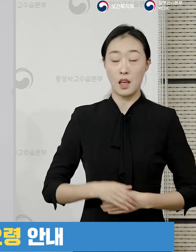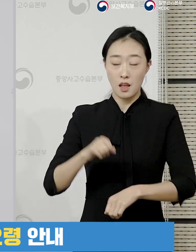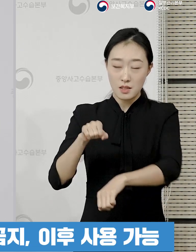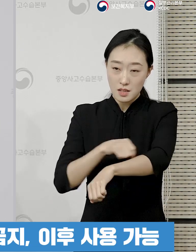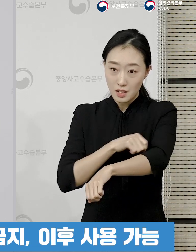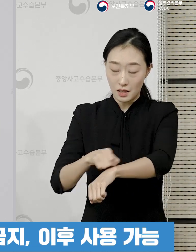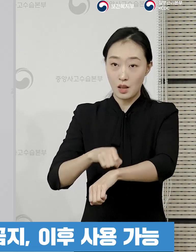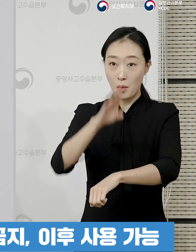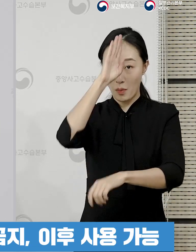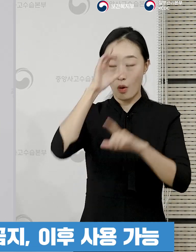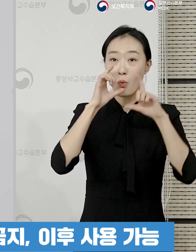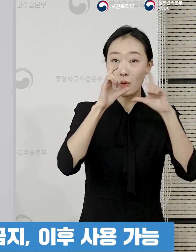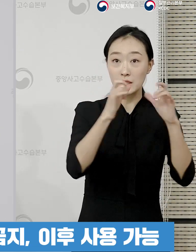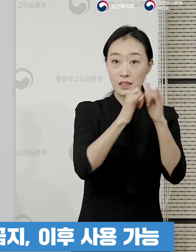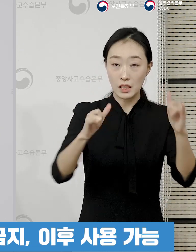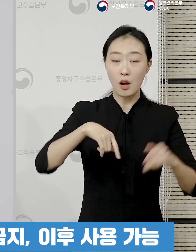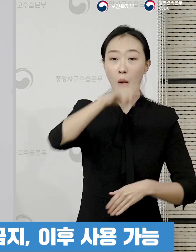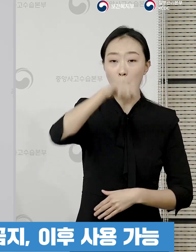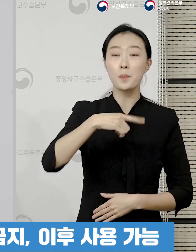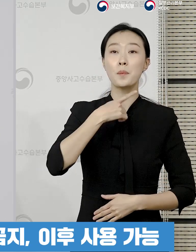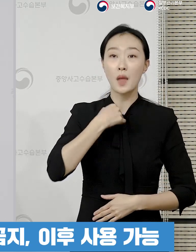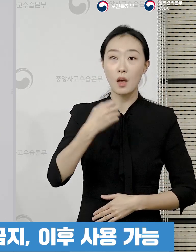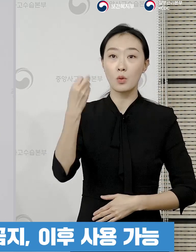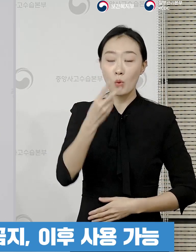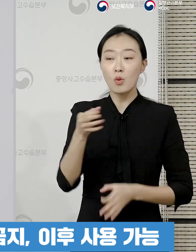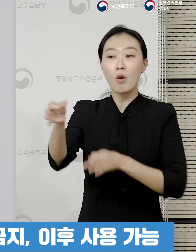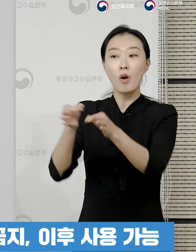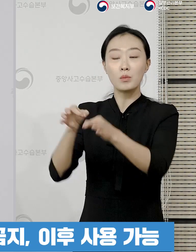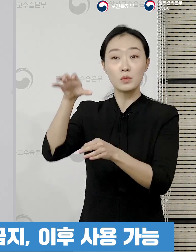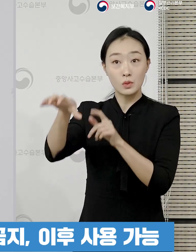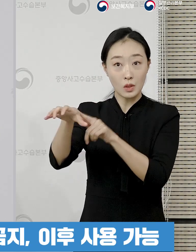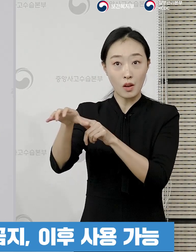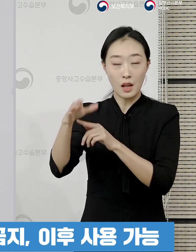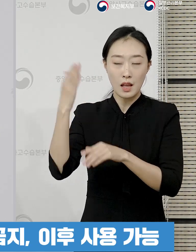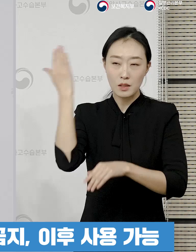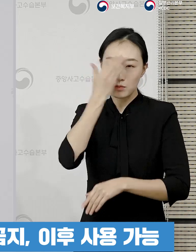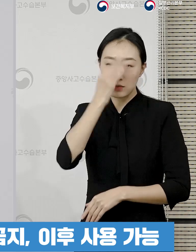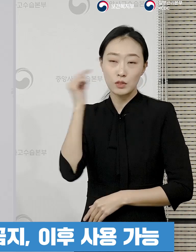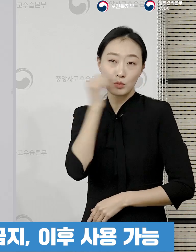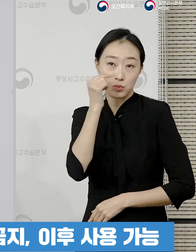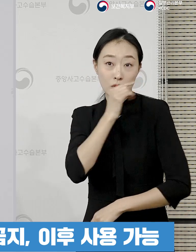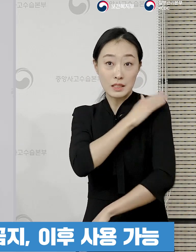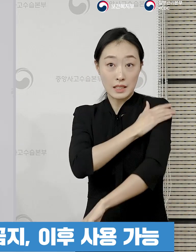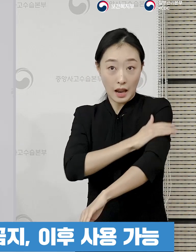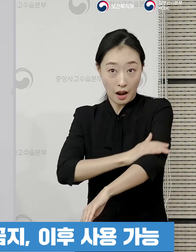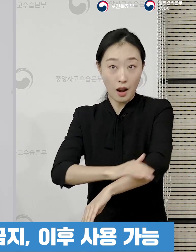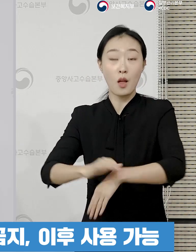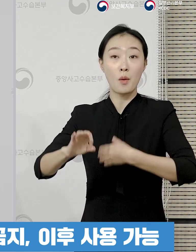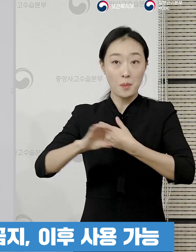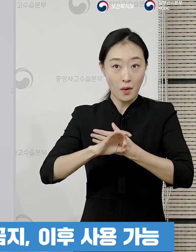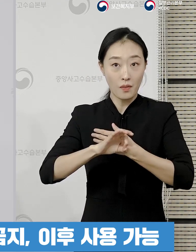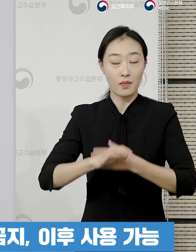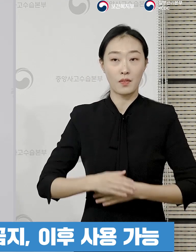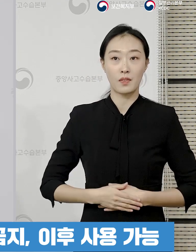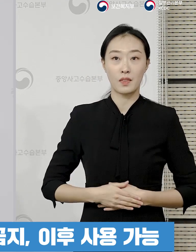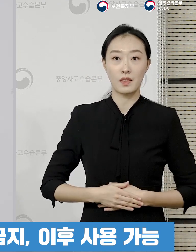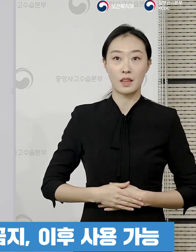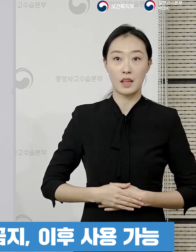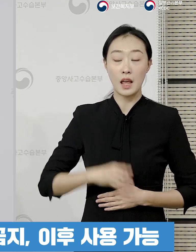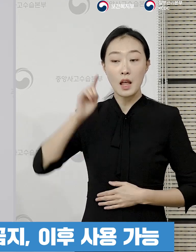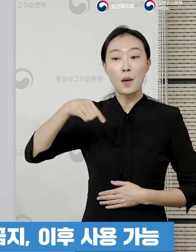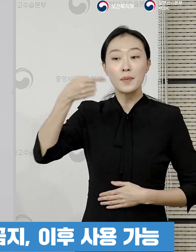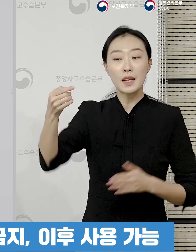특히 확진자가 다녀간 장소나 영업장의 경우 적절한 소독을 실시를 하면 소독